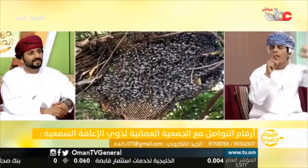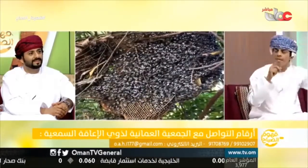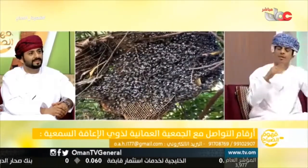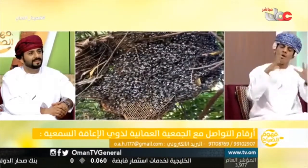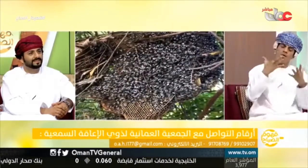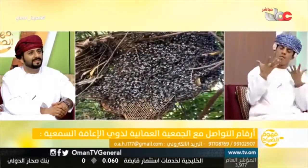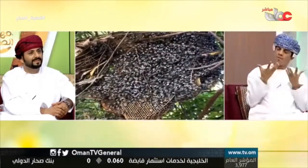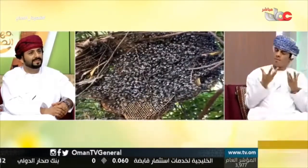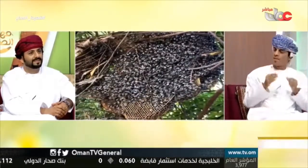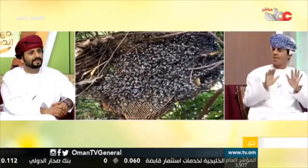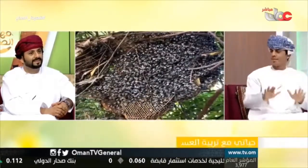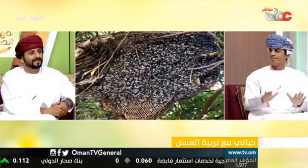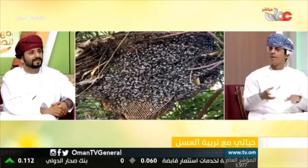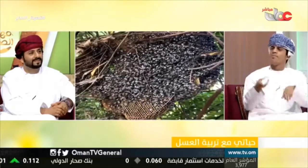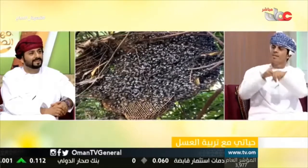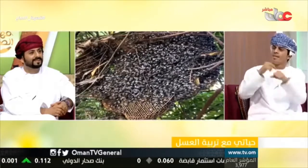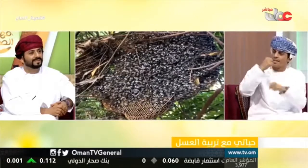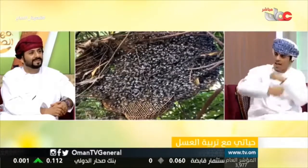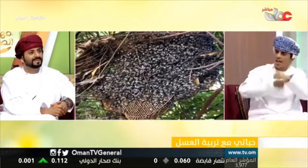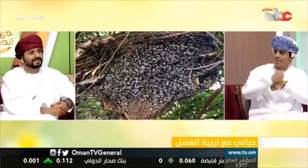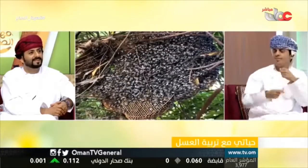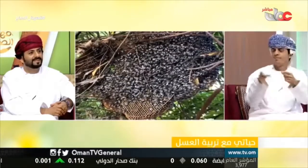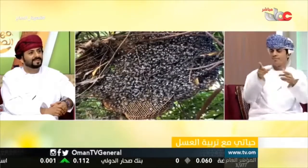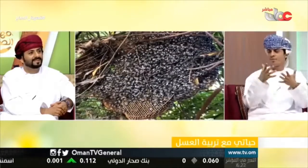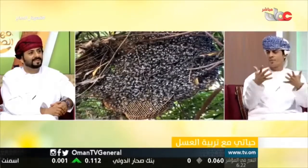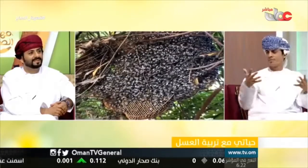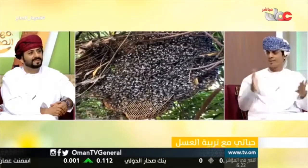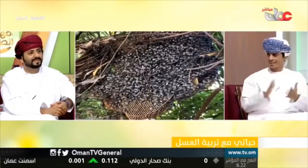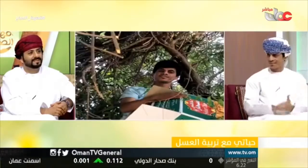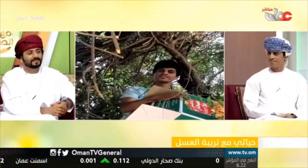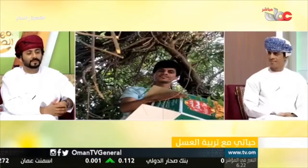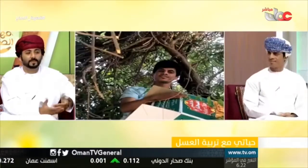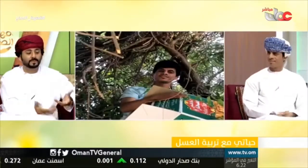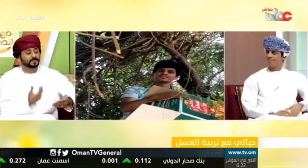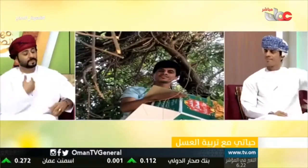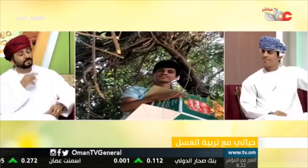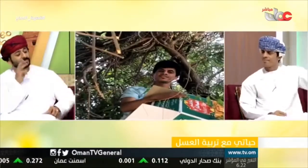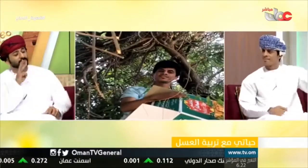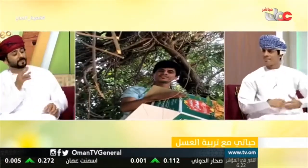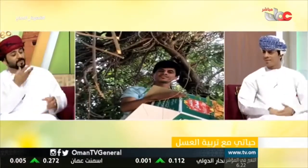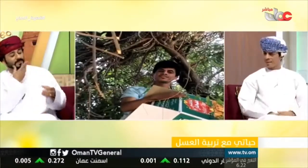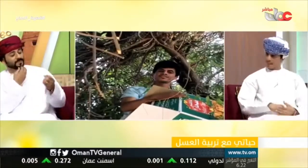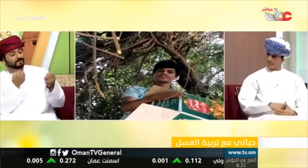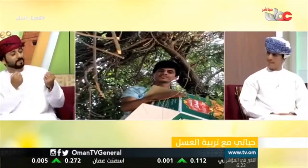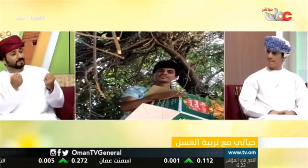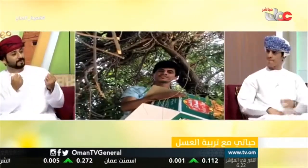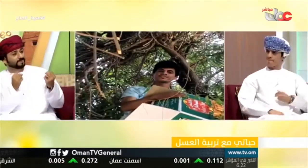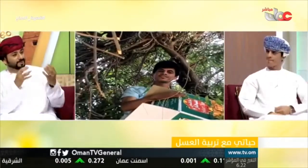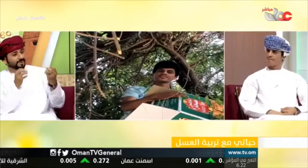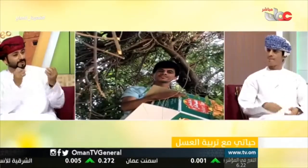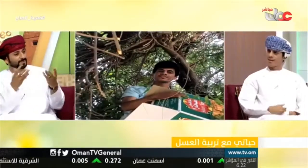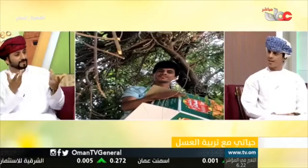الخلايا النحل وبكل أريحية ولله الحمد. رائع جدا ما شاء الله،